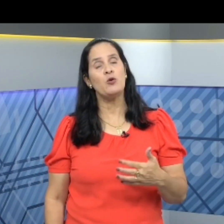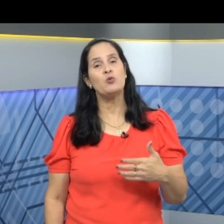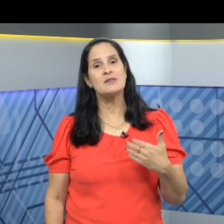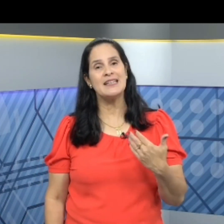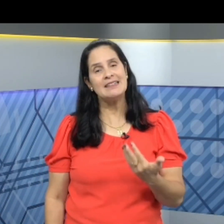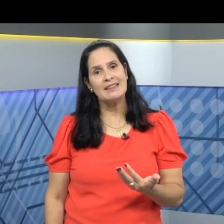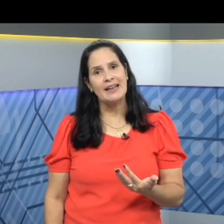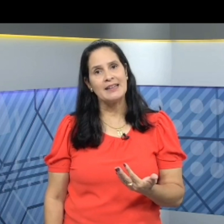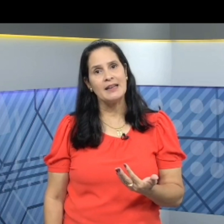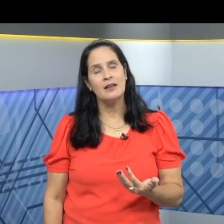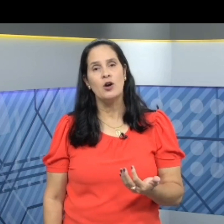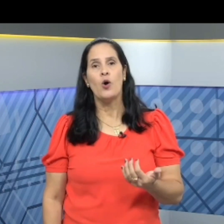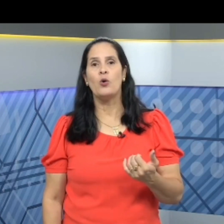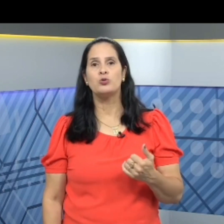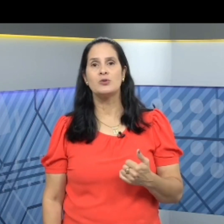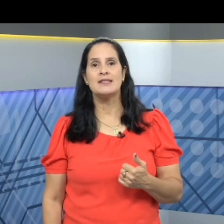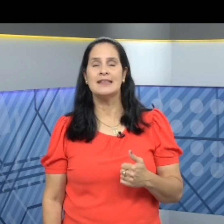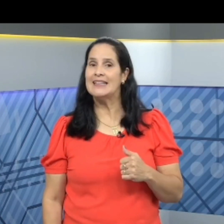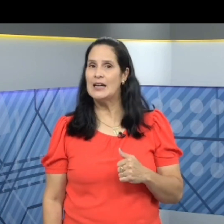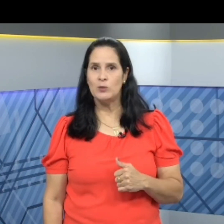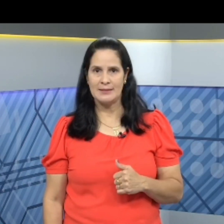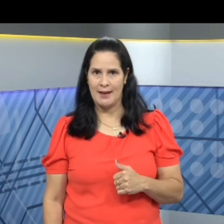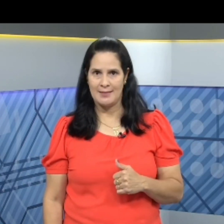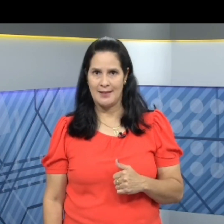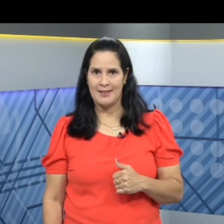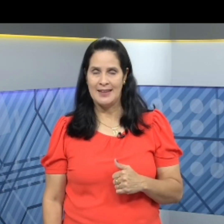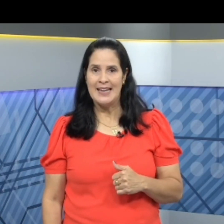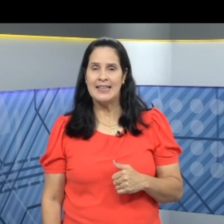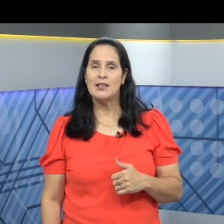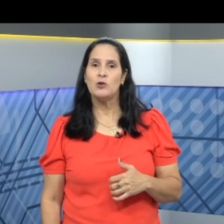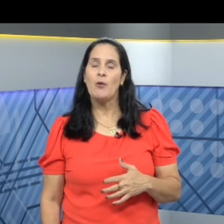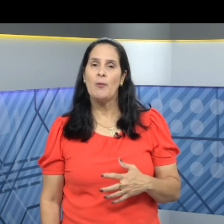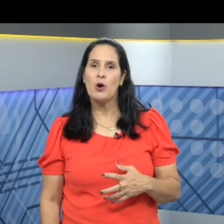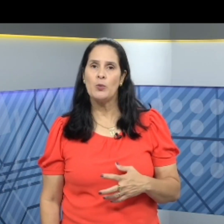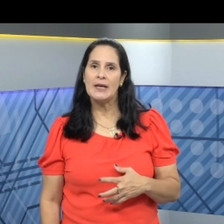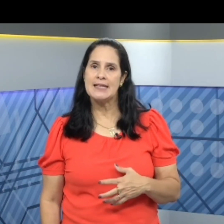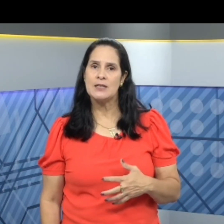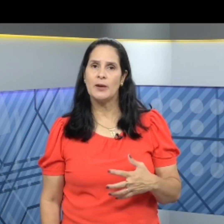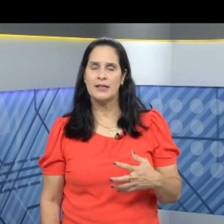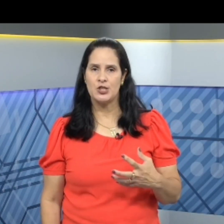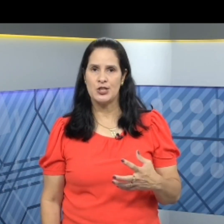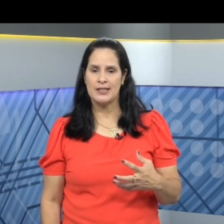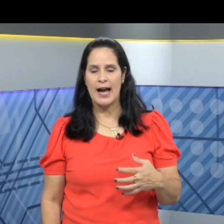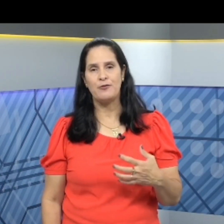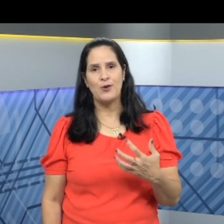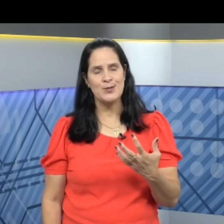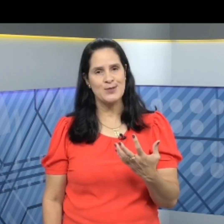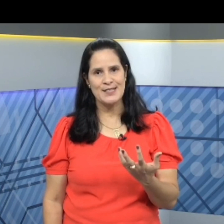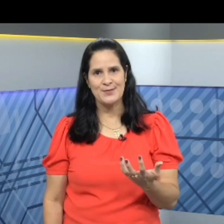alguns entendem, outros não entendem. Então não é uma comunicação garantida. A voz, não sei se você já